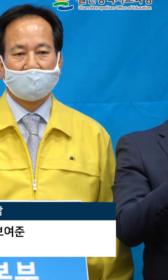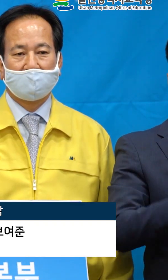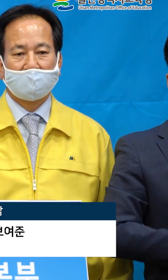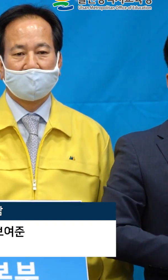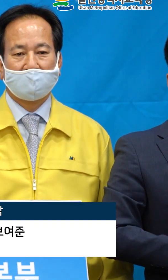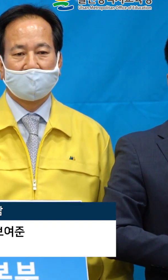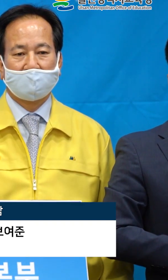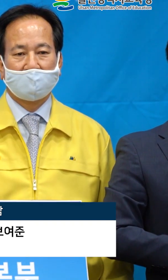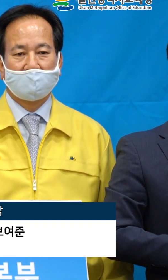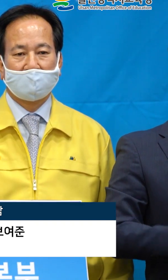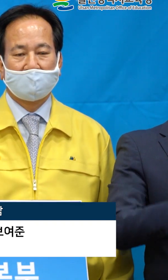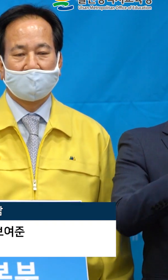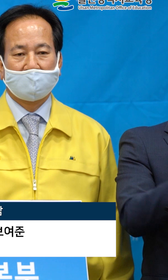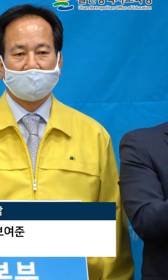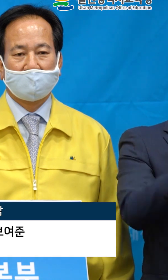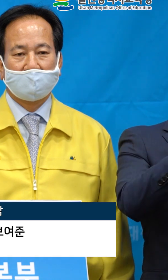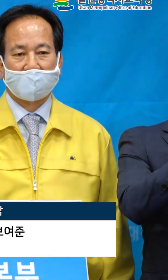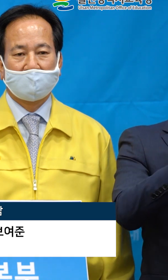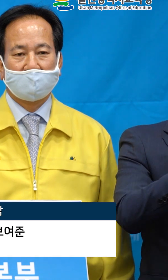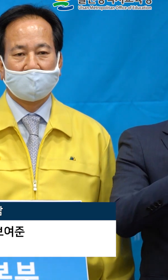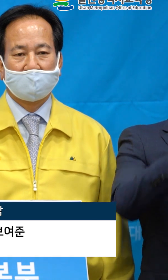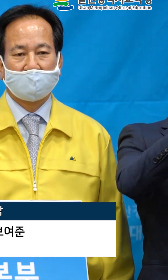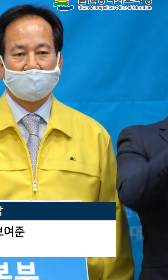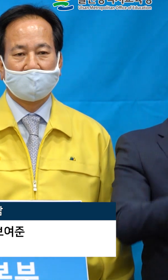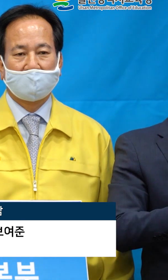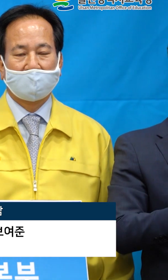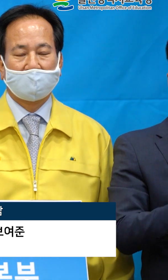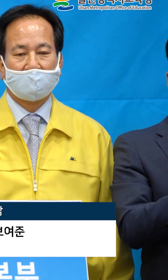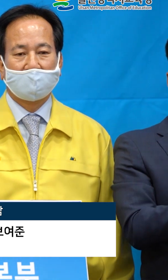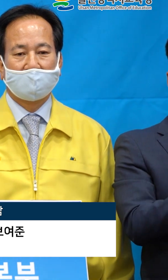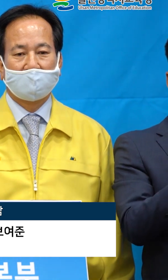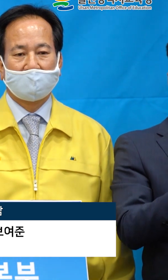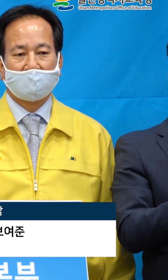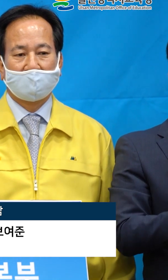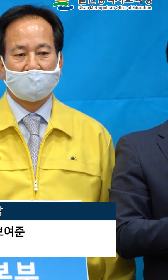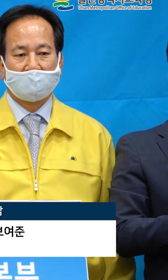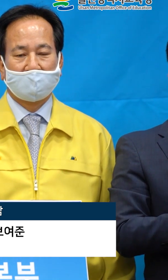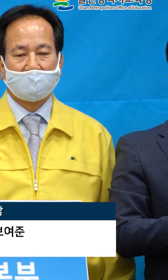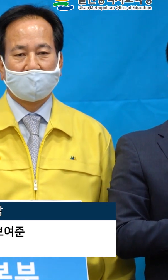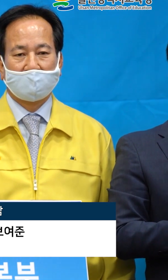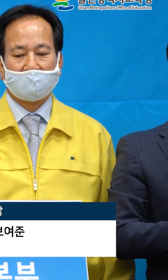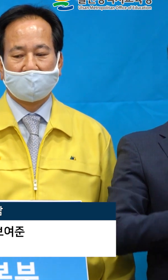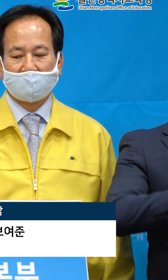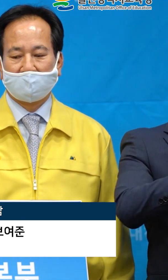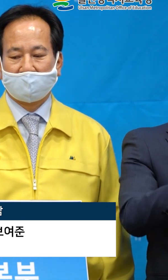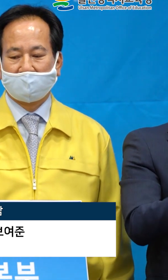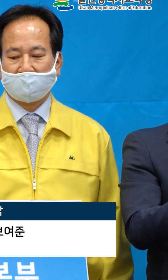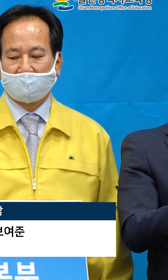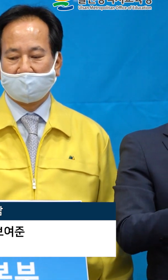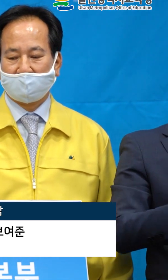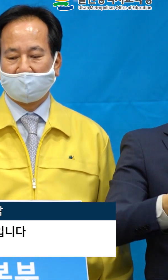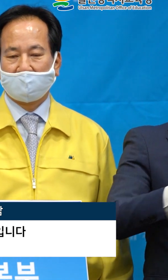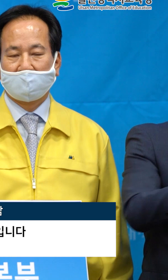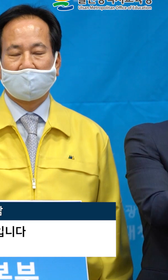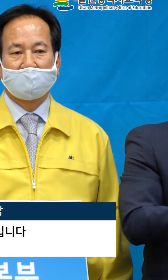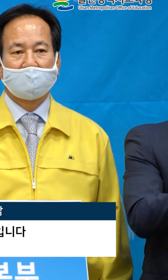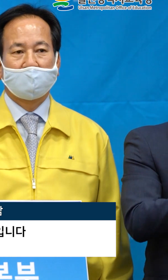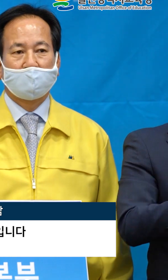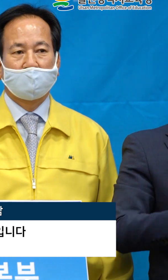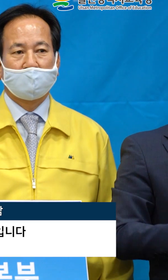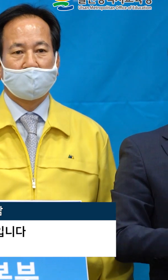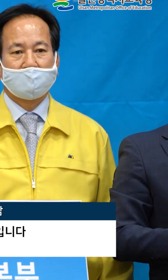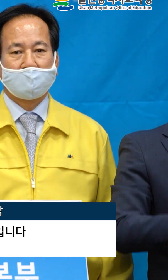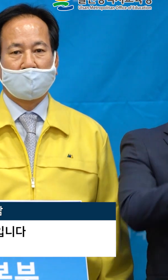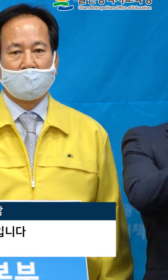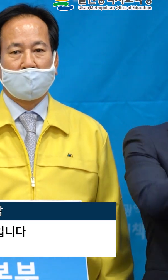있지만 재난대응 과정에서 보여준 우리 시민들의 성숙한 시민의식과 연대정신으로